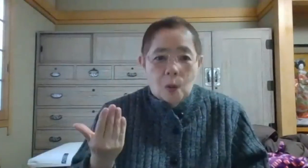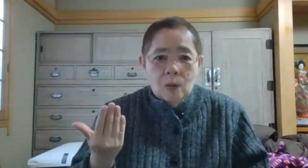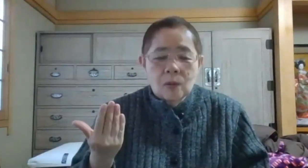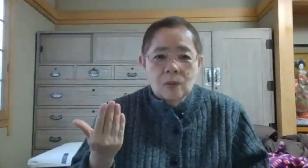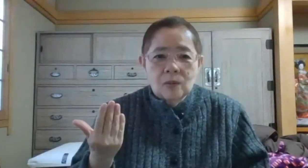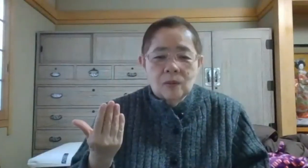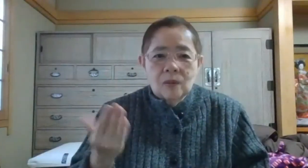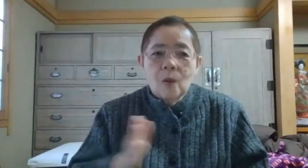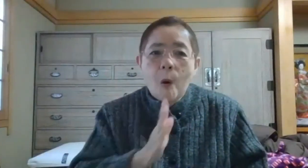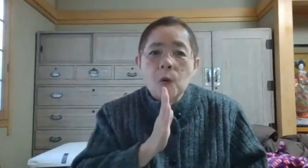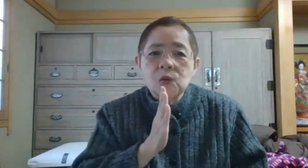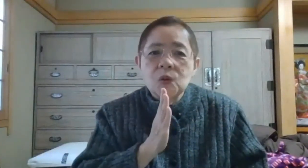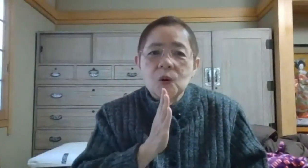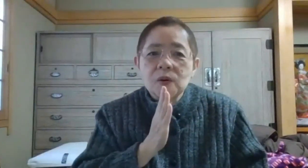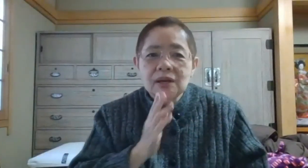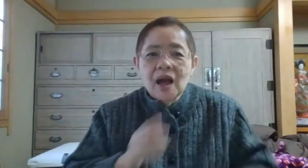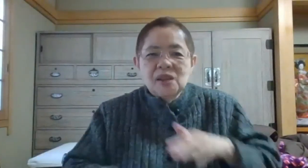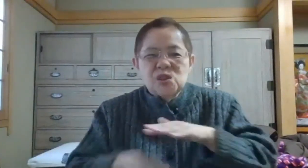本当につまんない話しかしていないと、